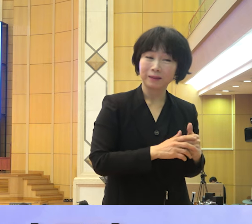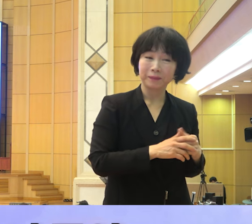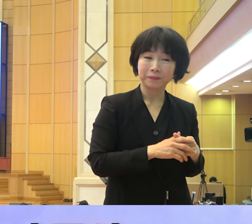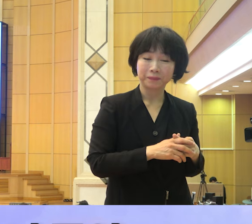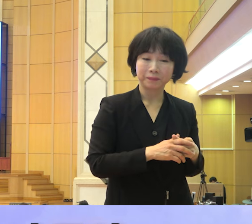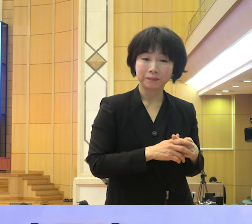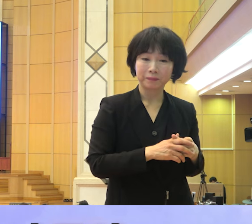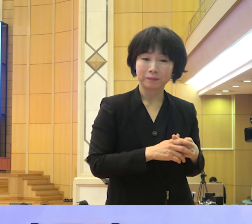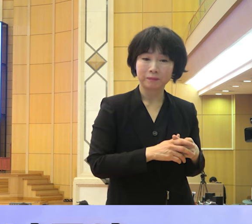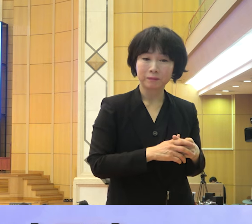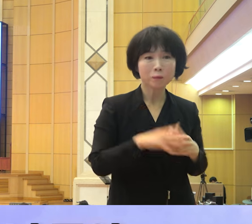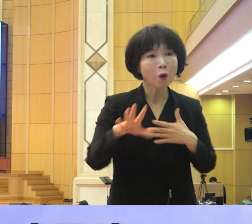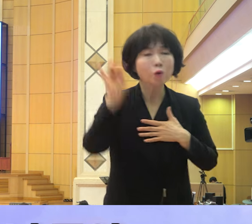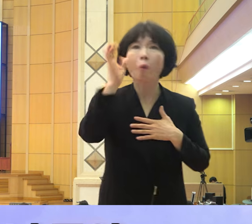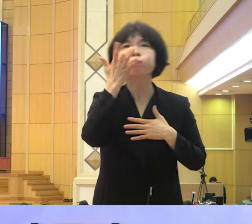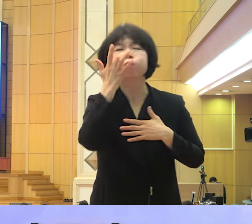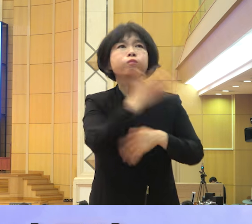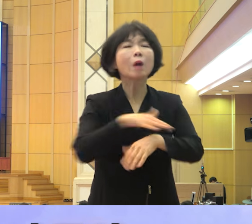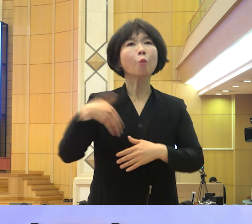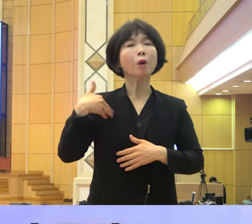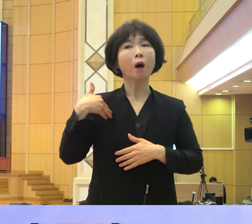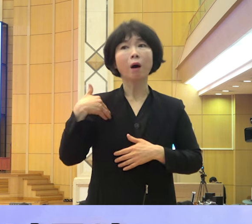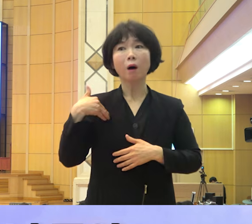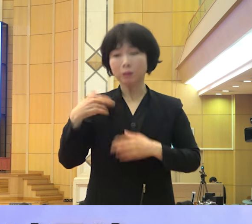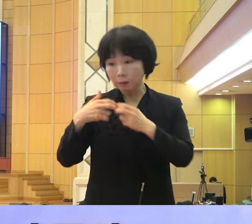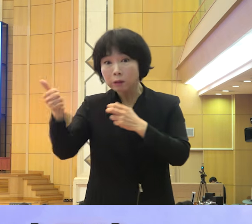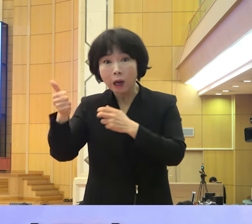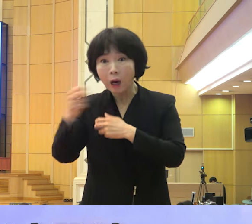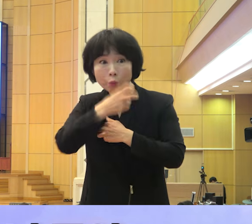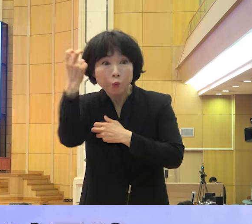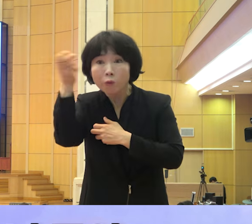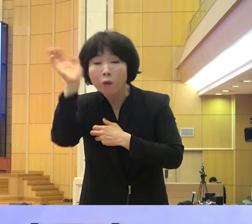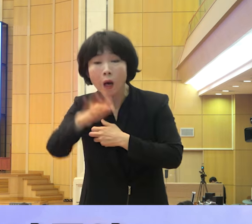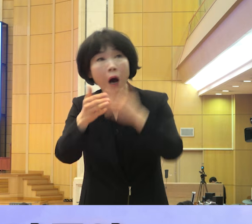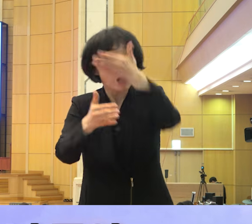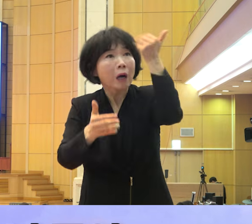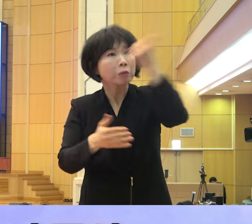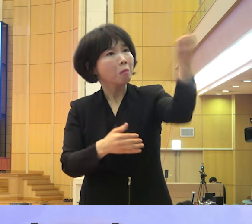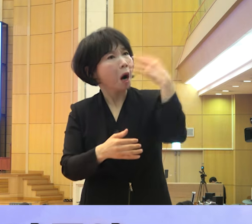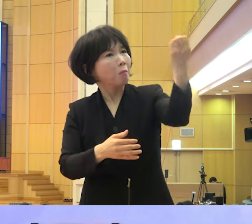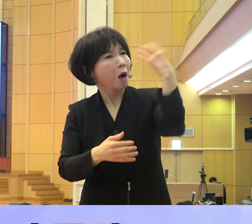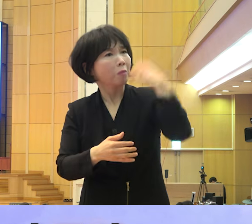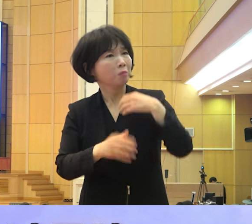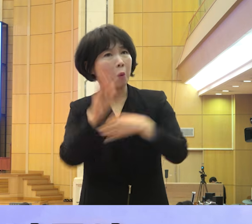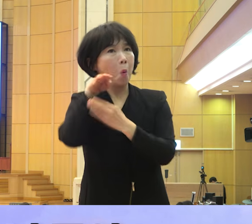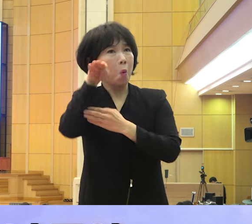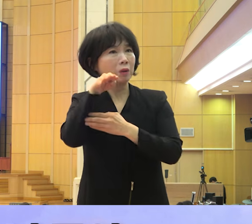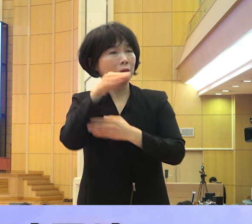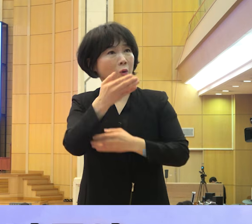몰랐던 것을 그냥 할아버지를 통해서 알았는데, 이 할아버지가 평소에